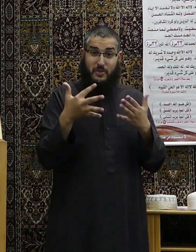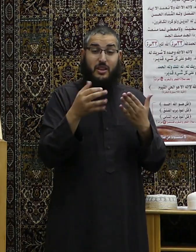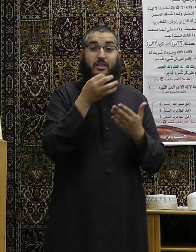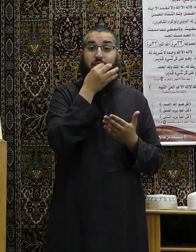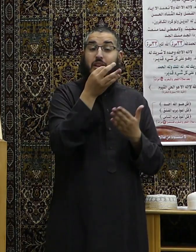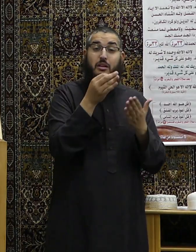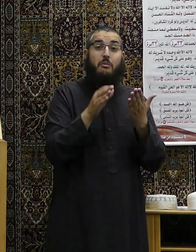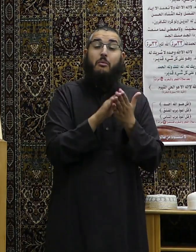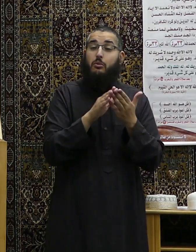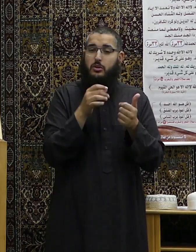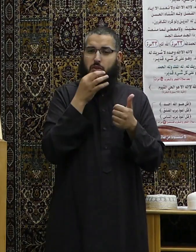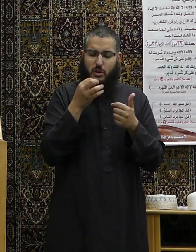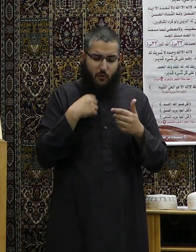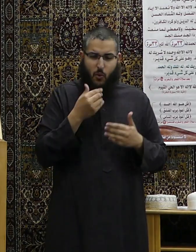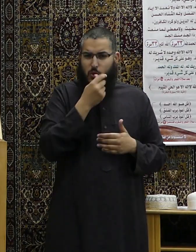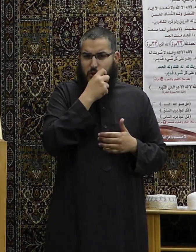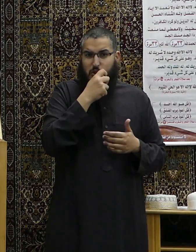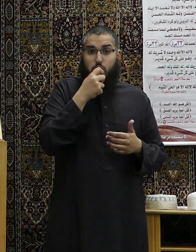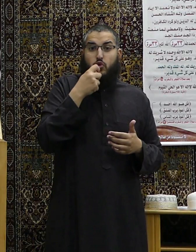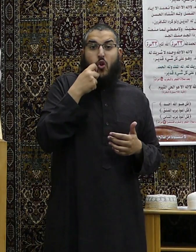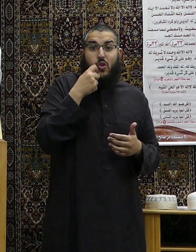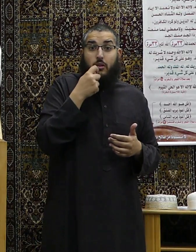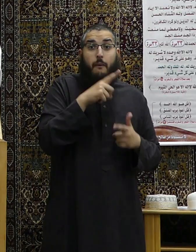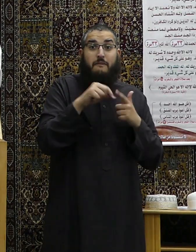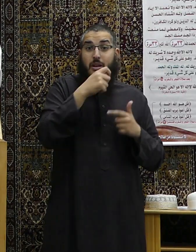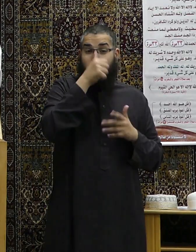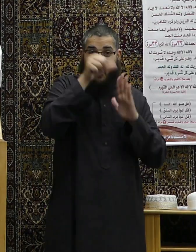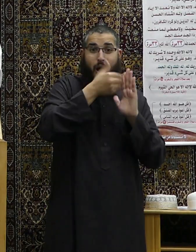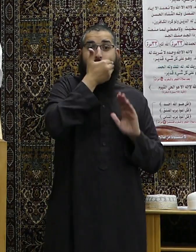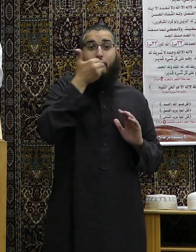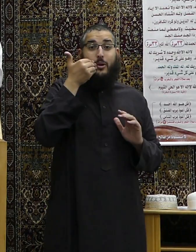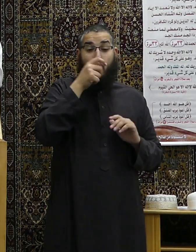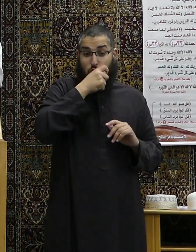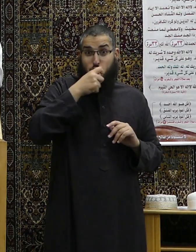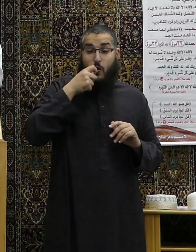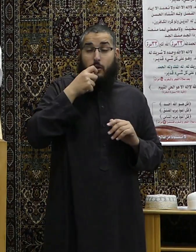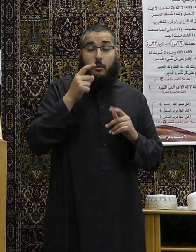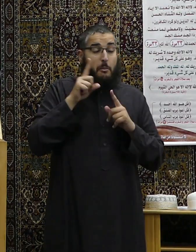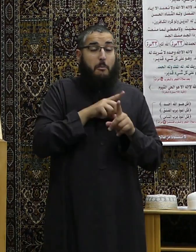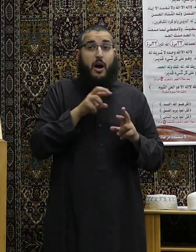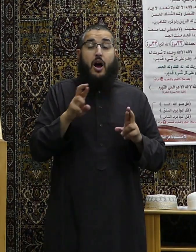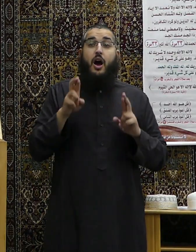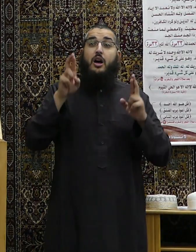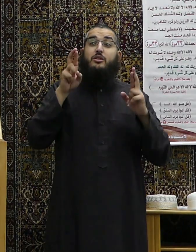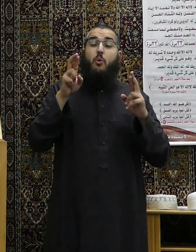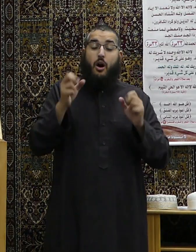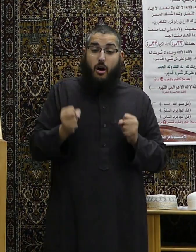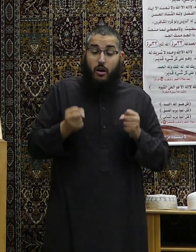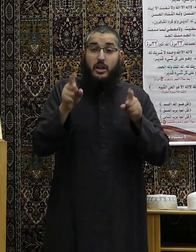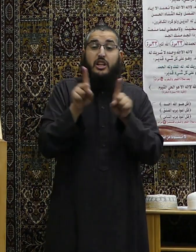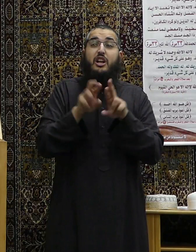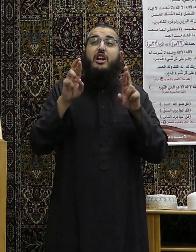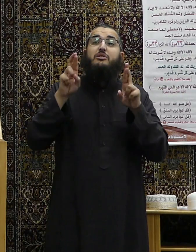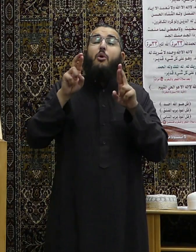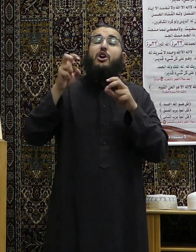attentivement, poussé par notre foi et dans l'espoir de la récompense divine. Le prophète alayhi salatu wasalam a